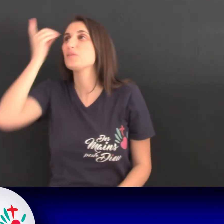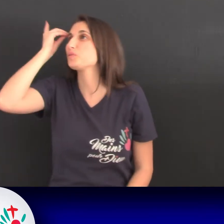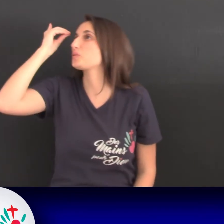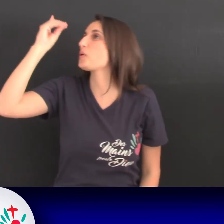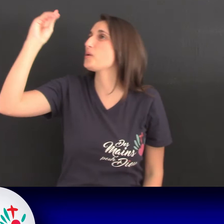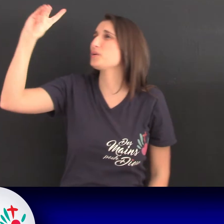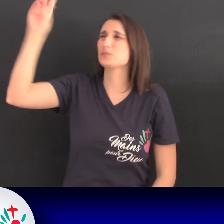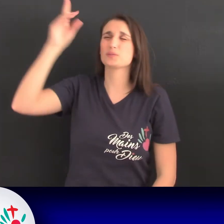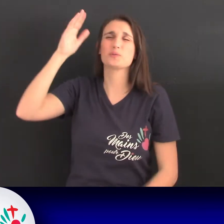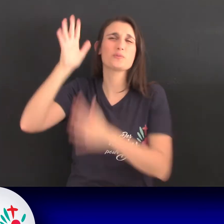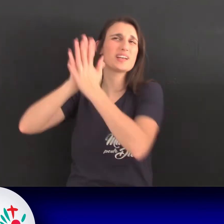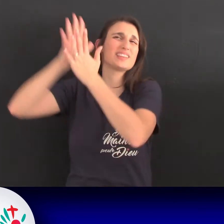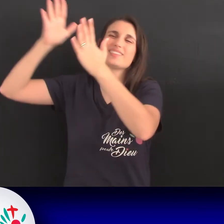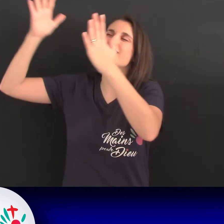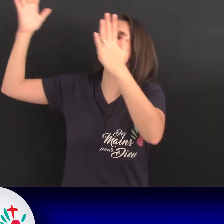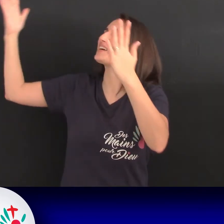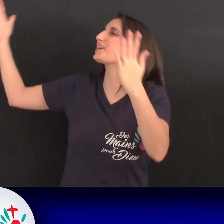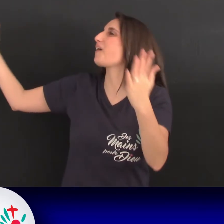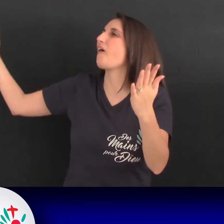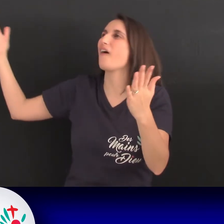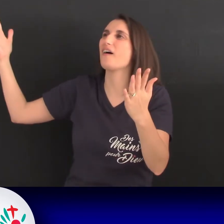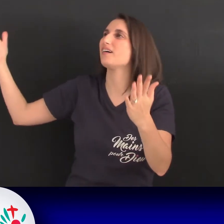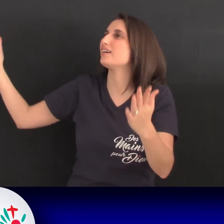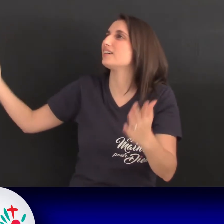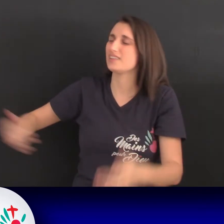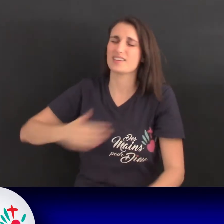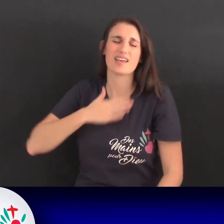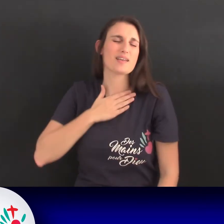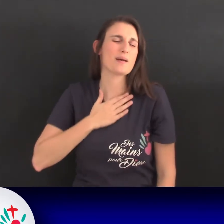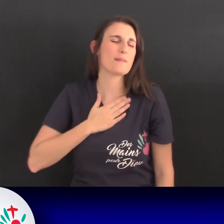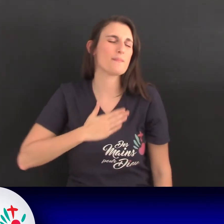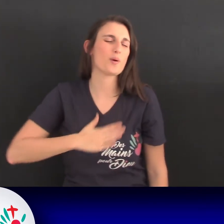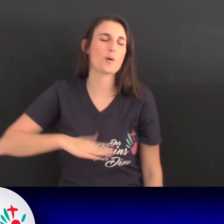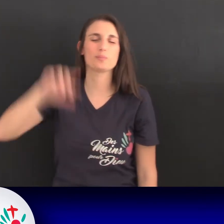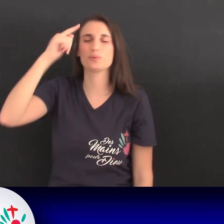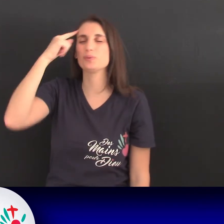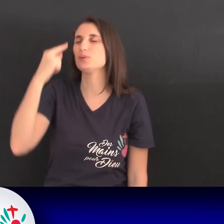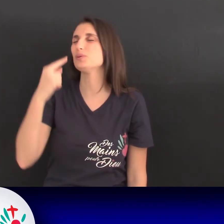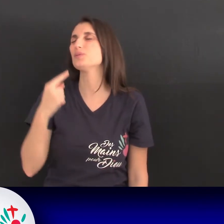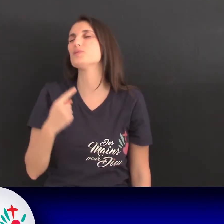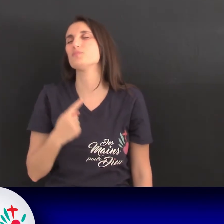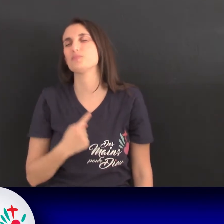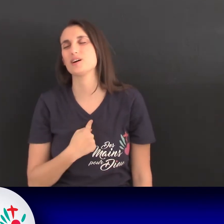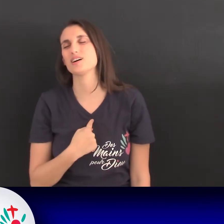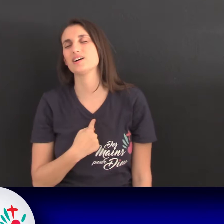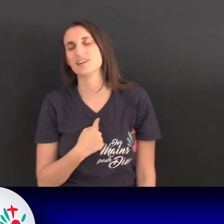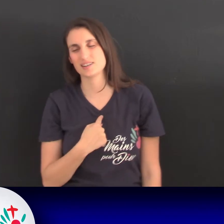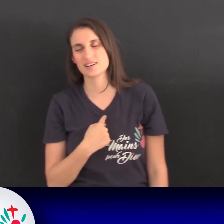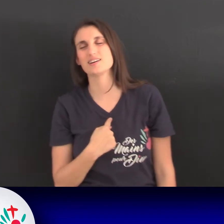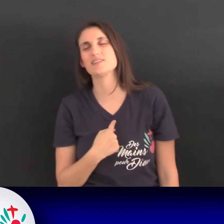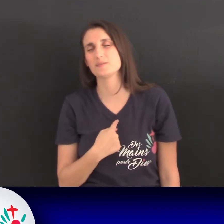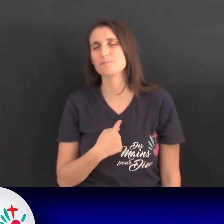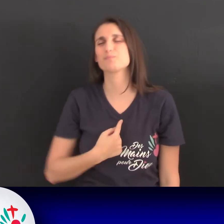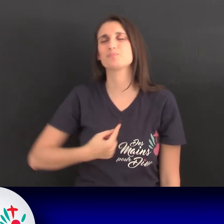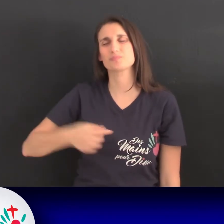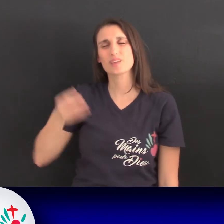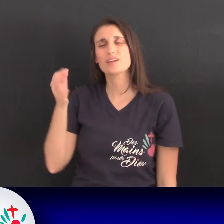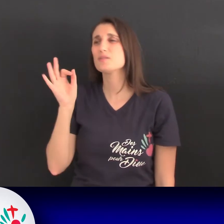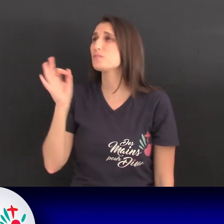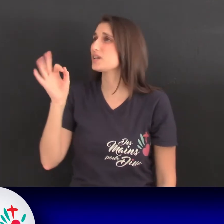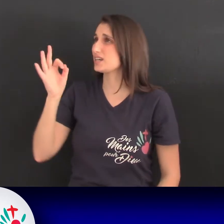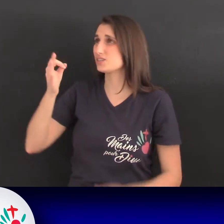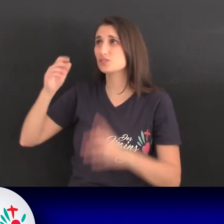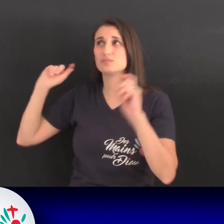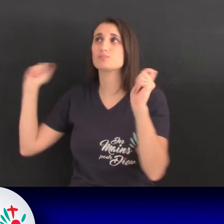admirable. Dieu, tu es si grand et bon pour moi. Oui, je te